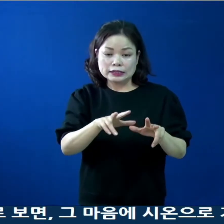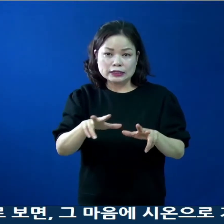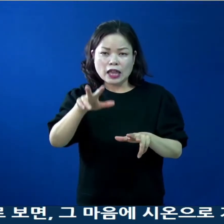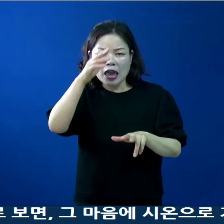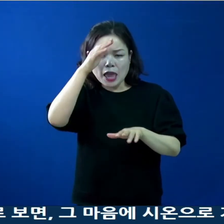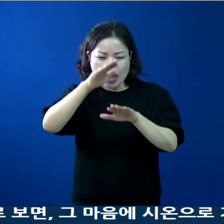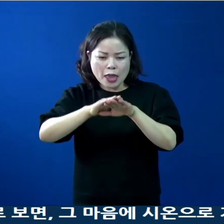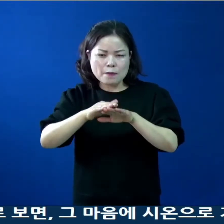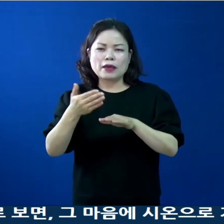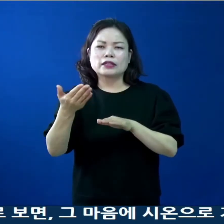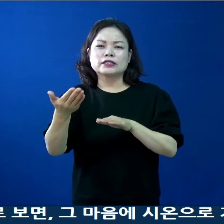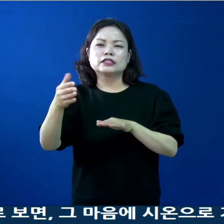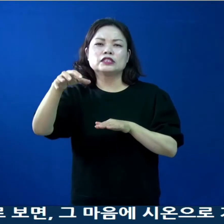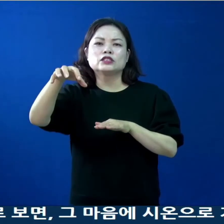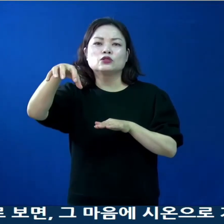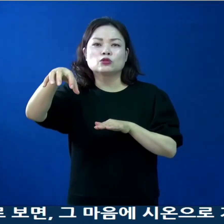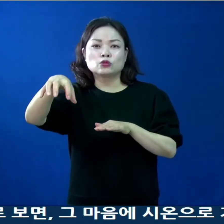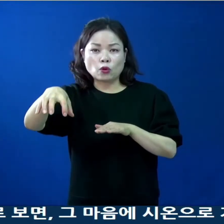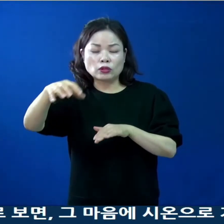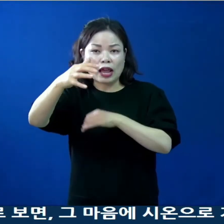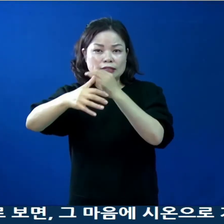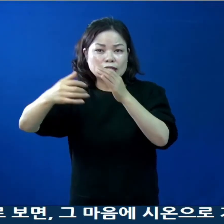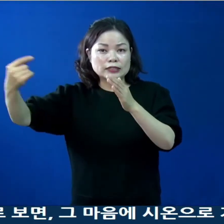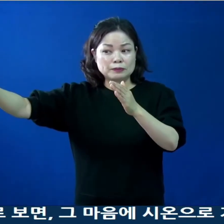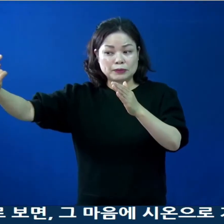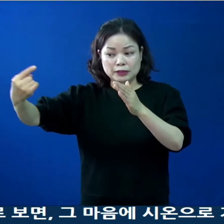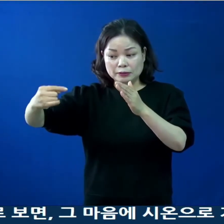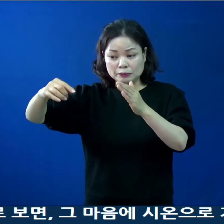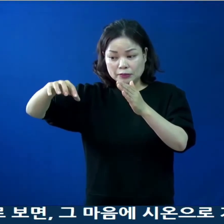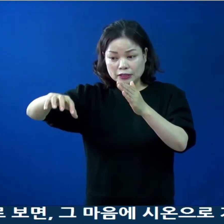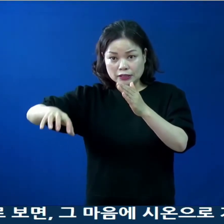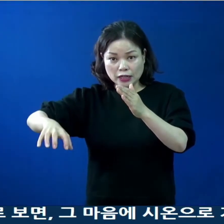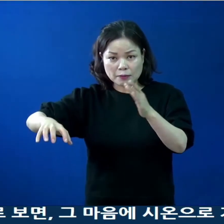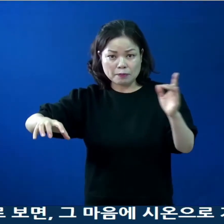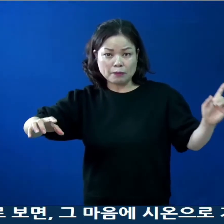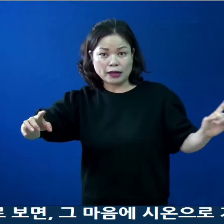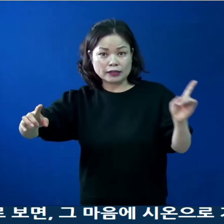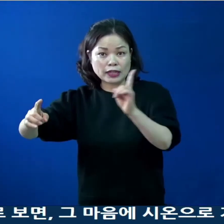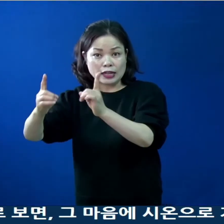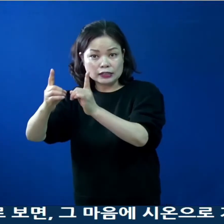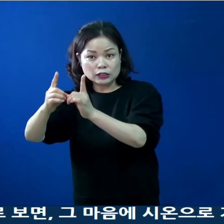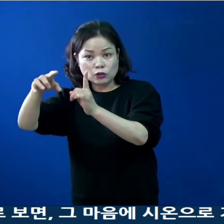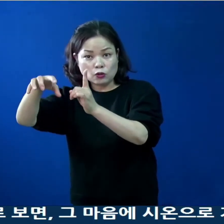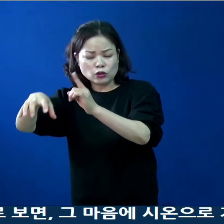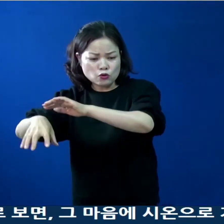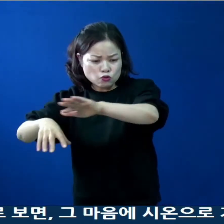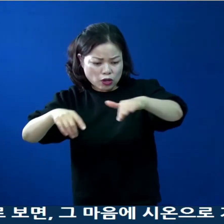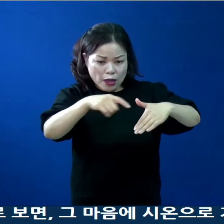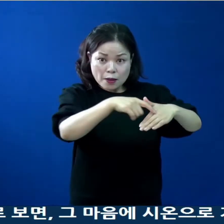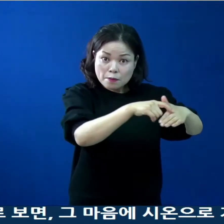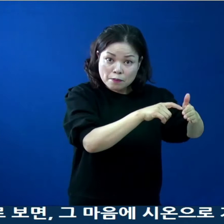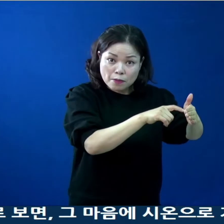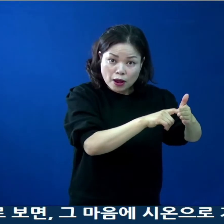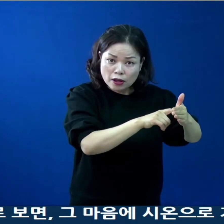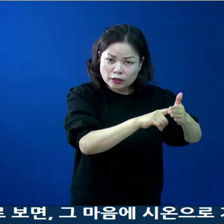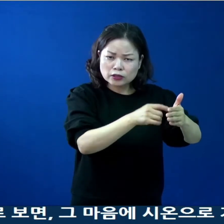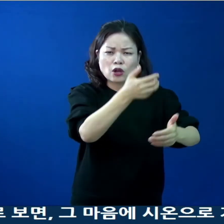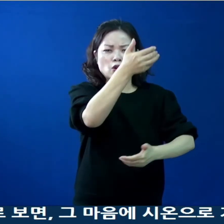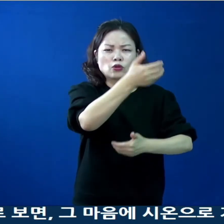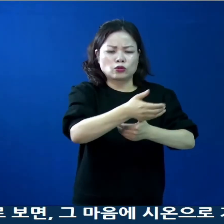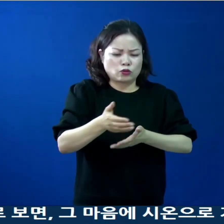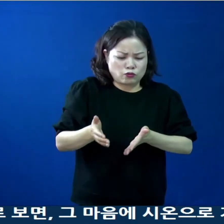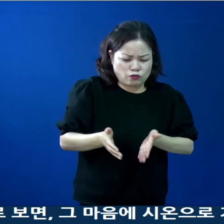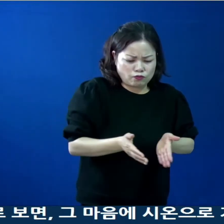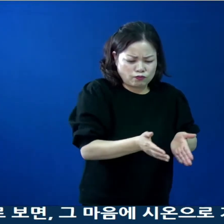곳, 하나님의 임재와 만남이 있는 그곳을 향해서 우리의 마음이 고속도로처럼 뻥